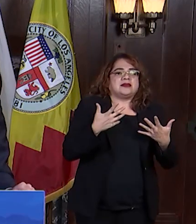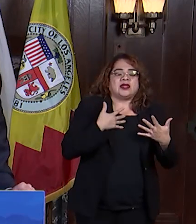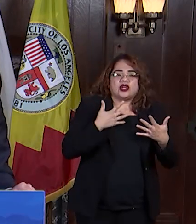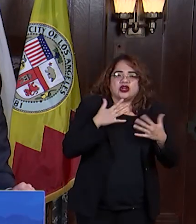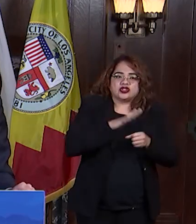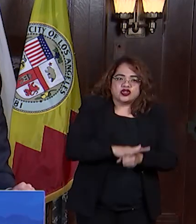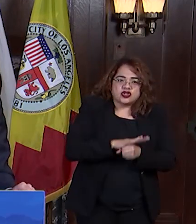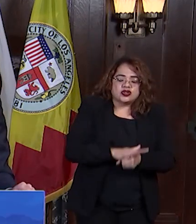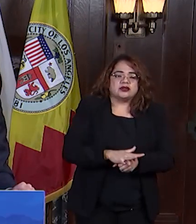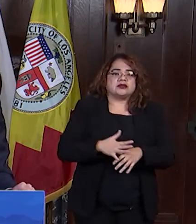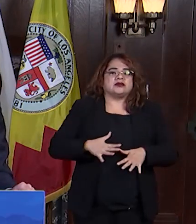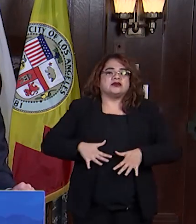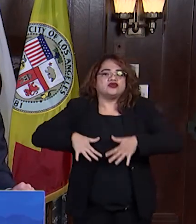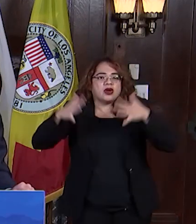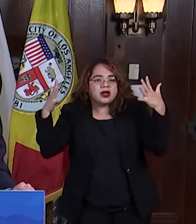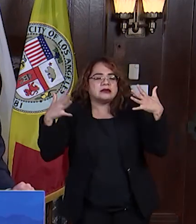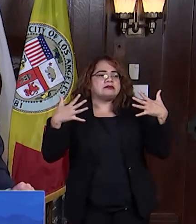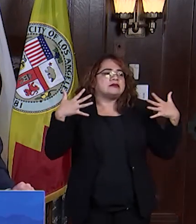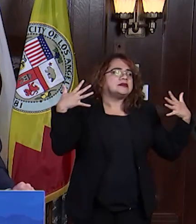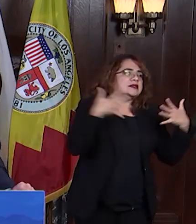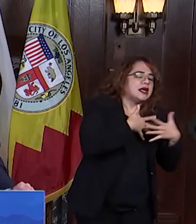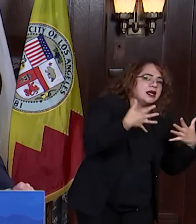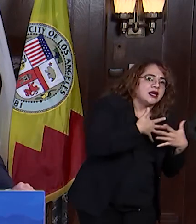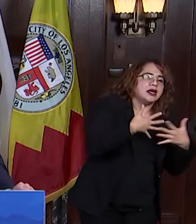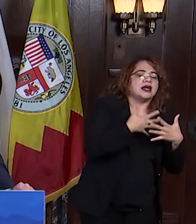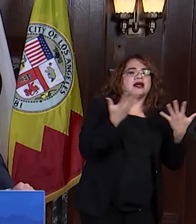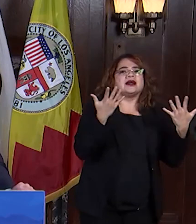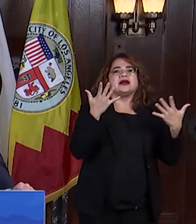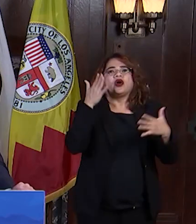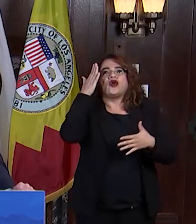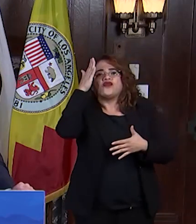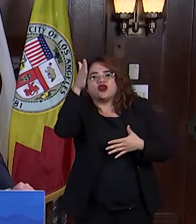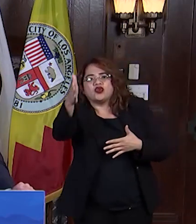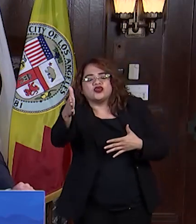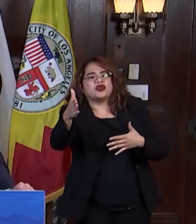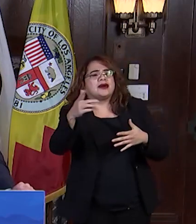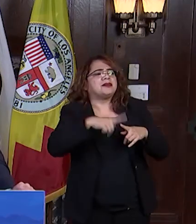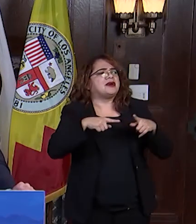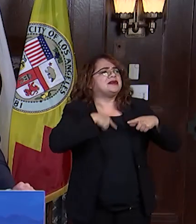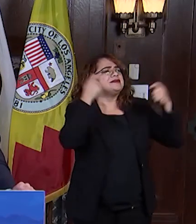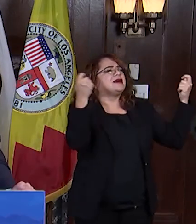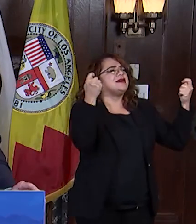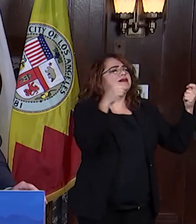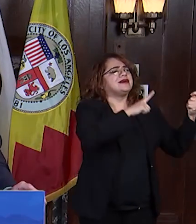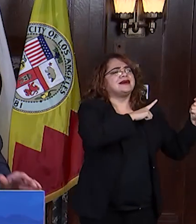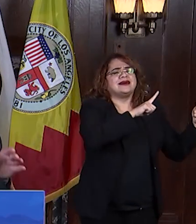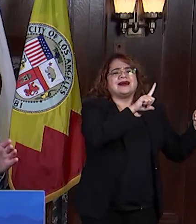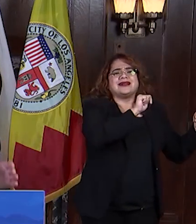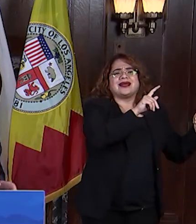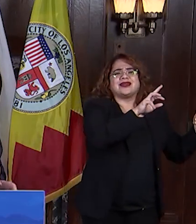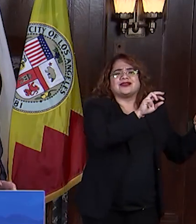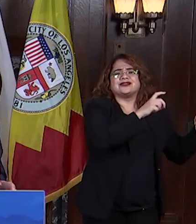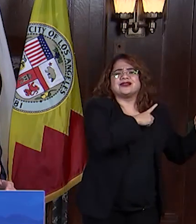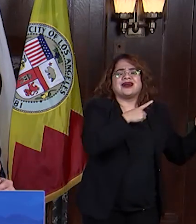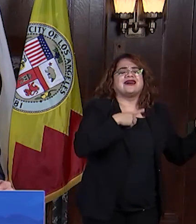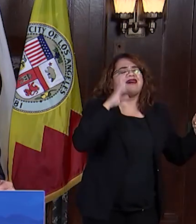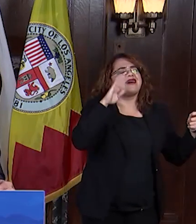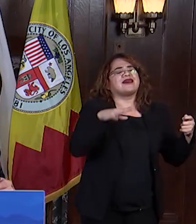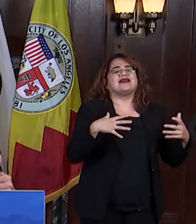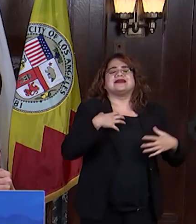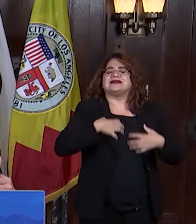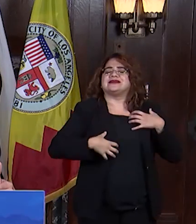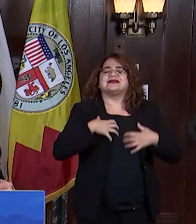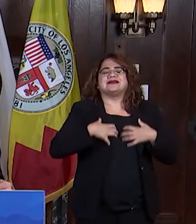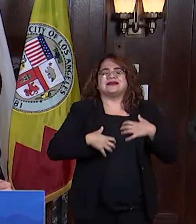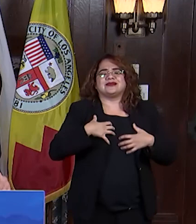miedo sobre lo que pueda traer el futuro. Pero les quiero asegurar que vamos